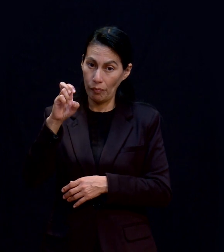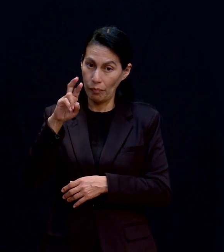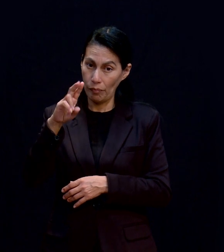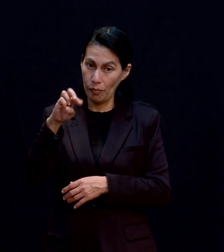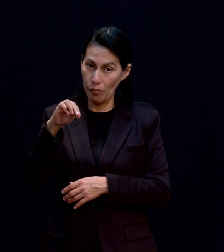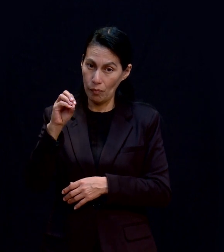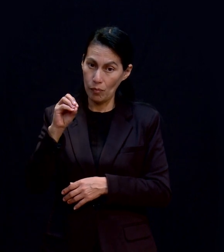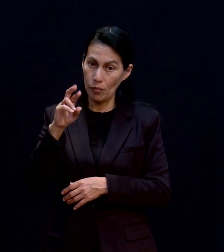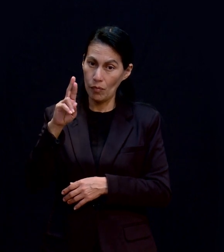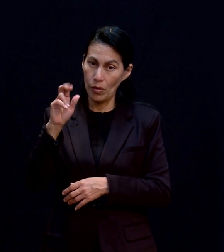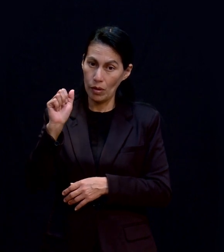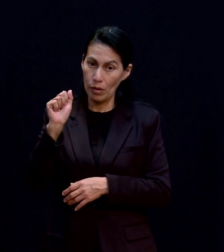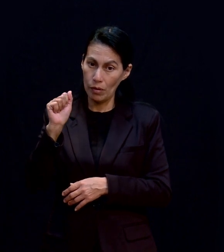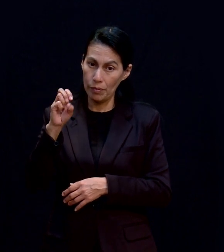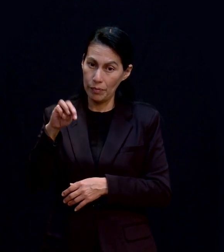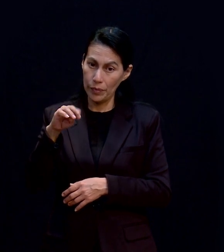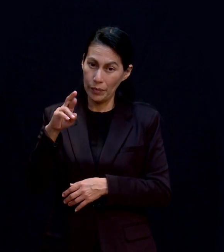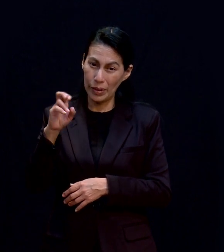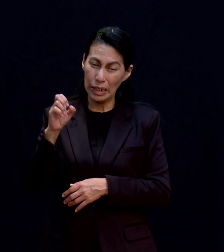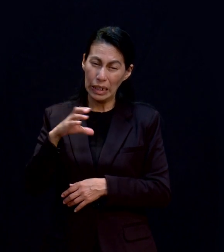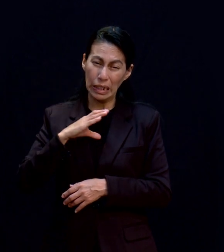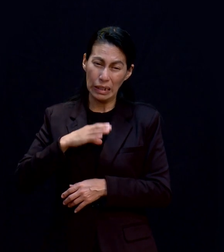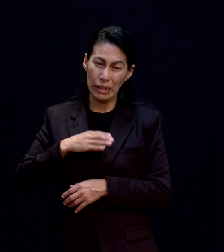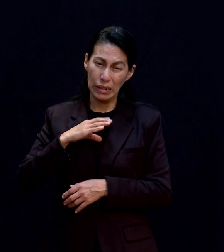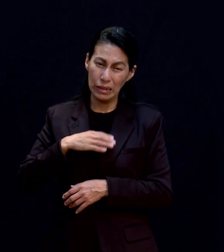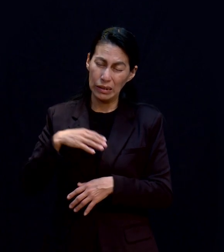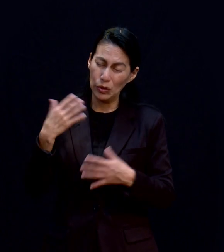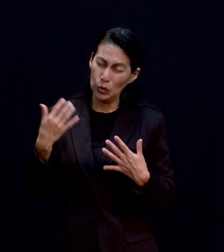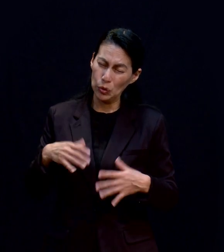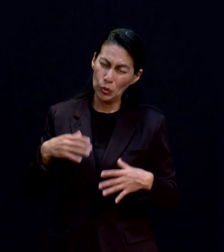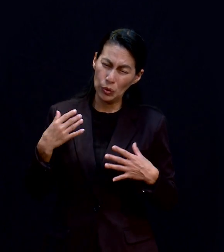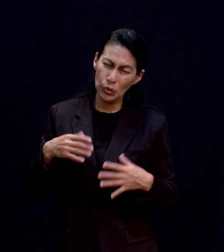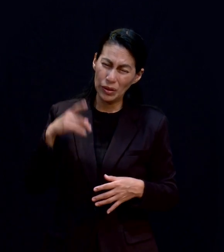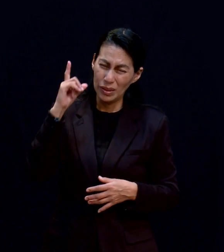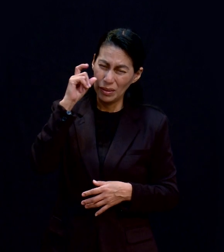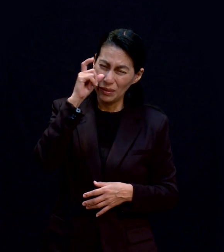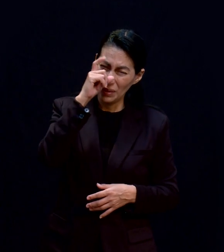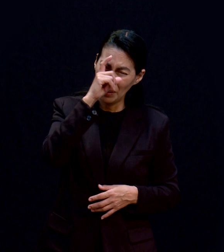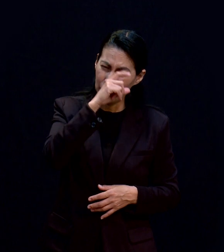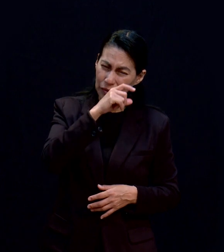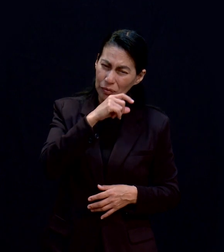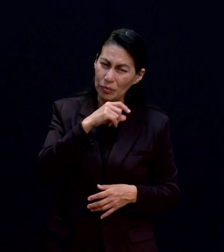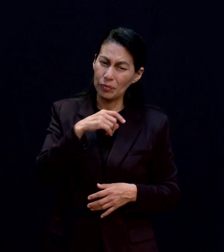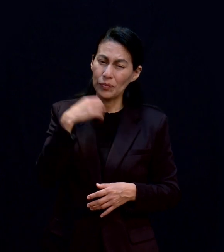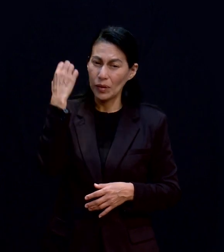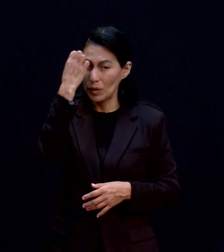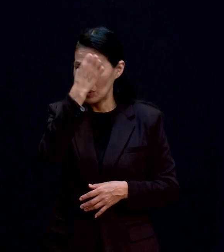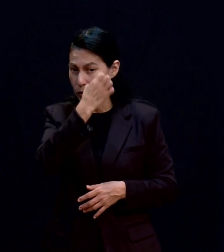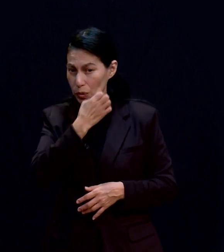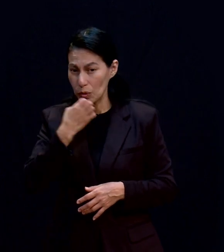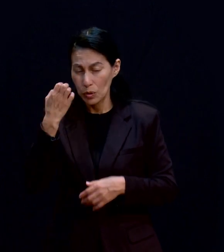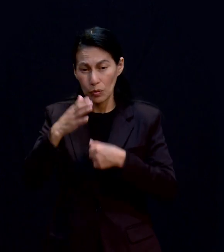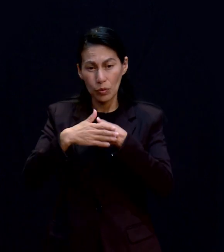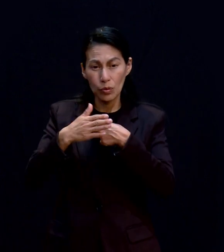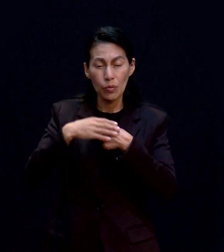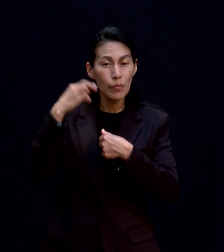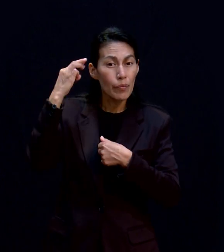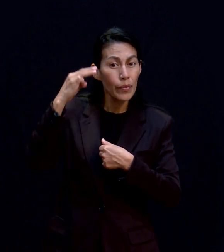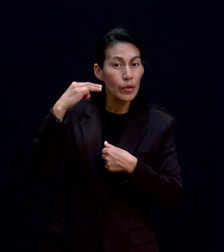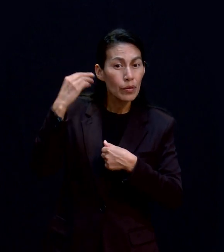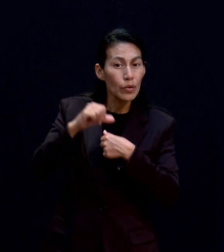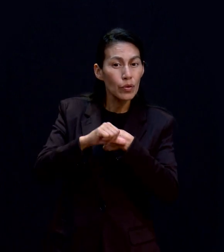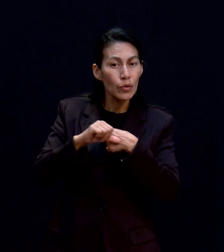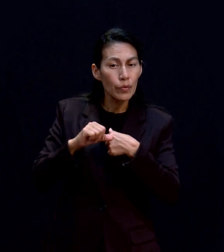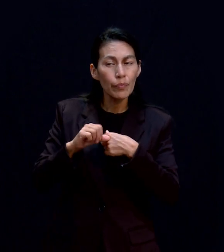definitivamente ya que está luchando contra el cáncer le están haciendo estudios para su cirugía en